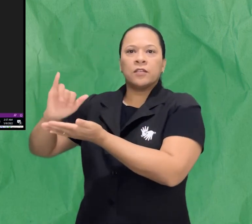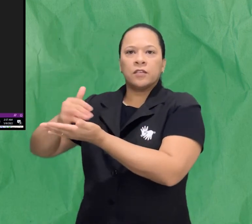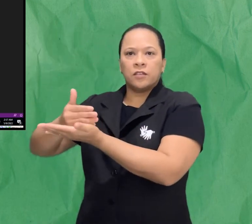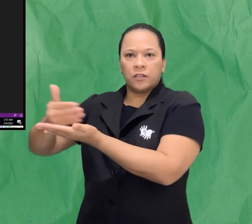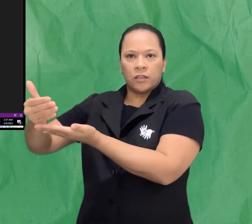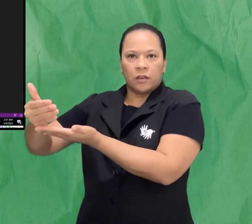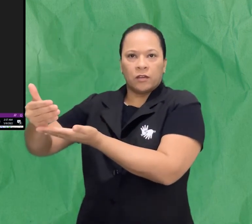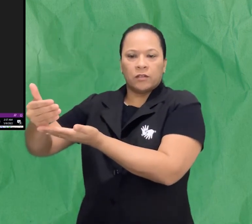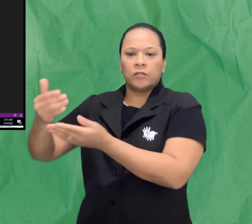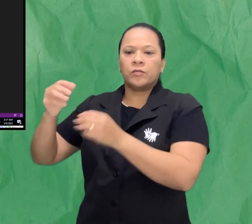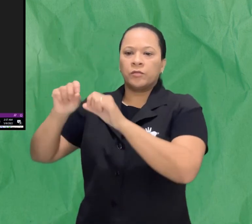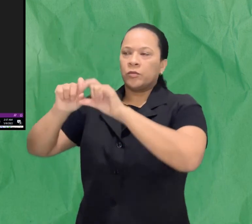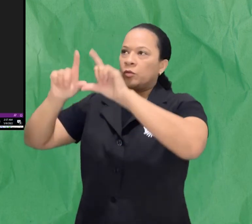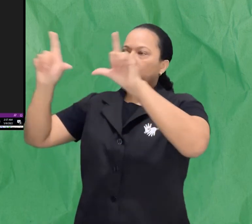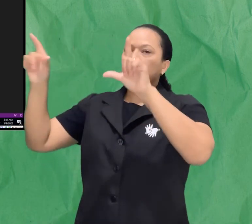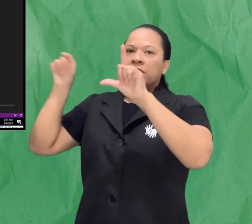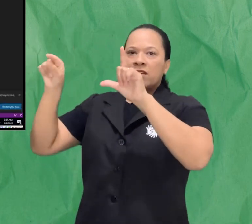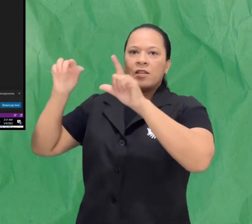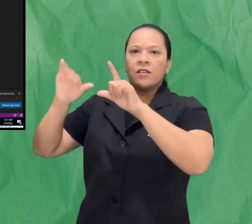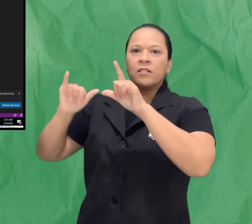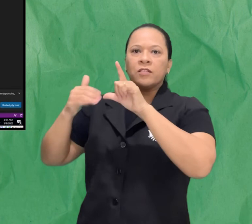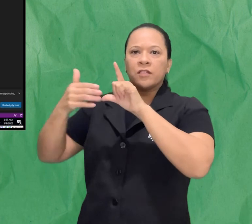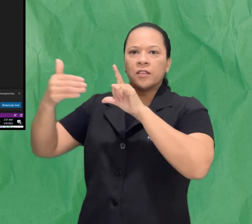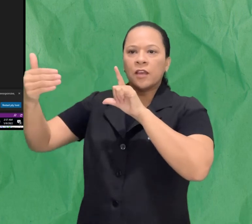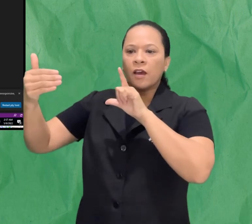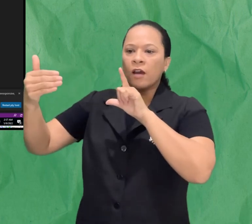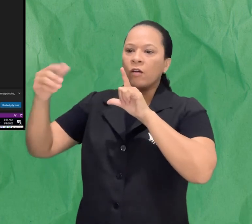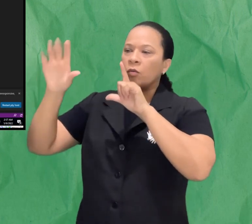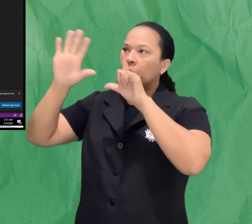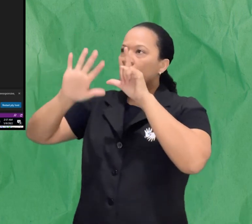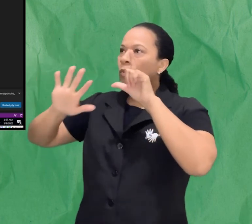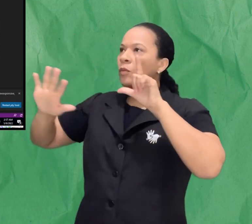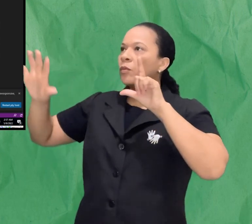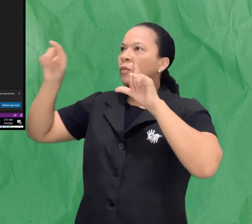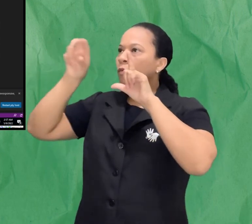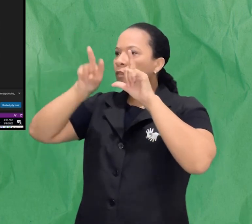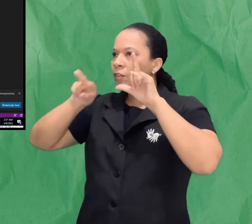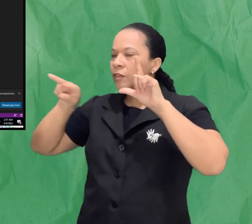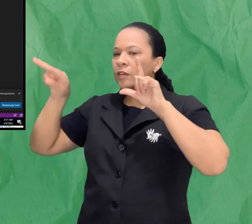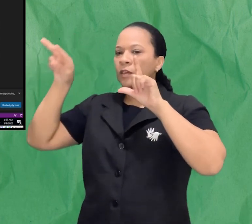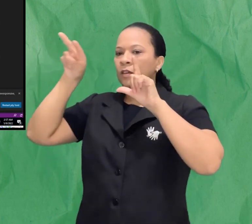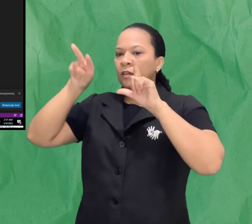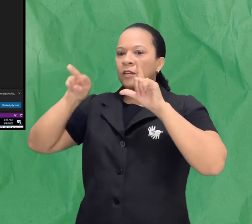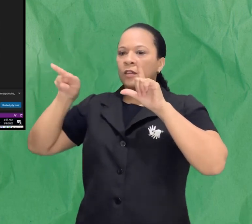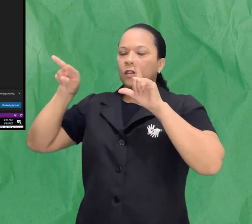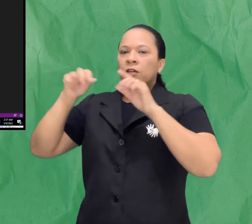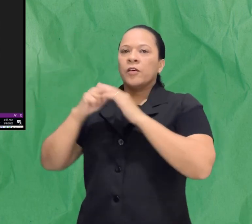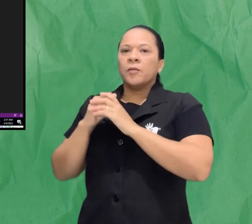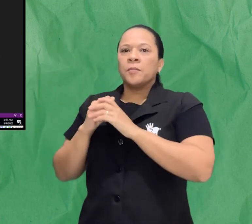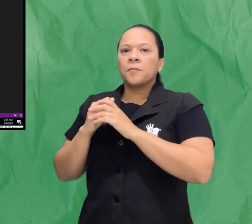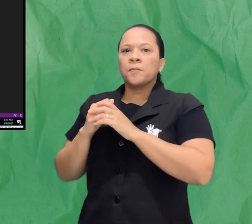Tá aqui, essa aqui é a tela inicial. Eu venho aqui nesses